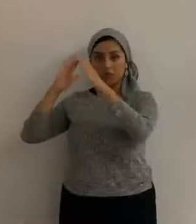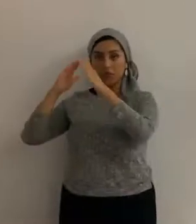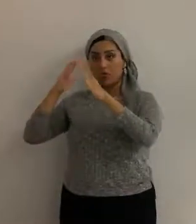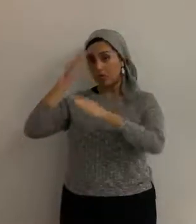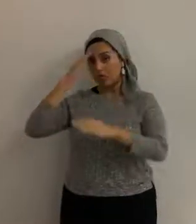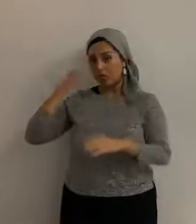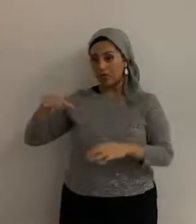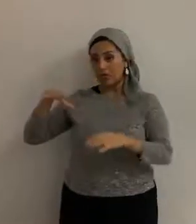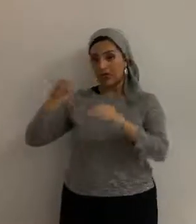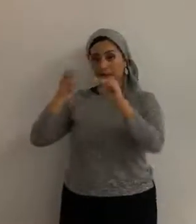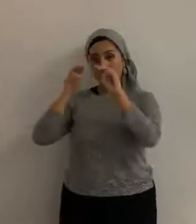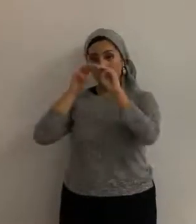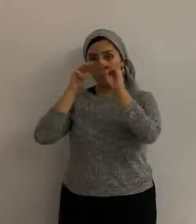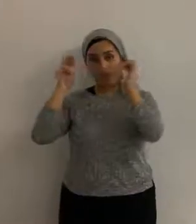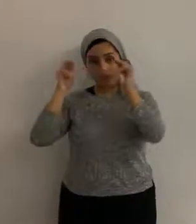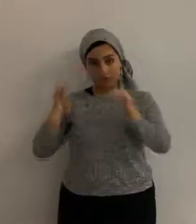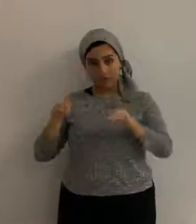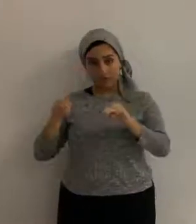museo. Aquí está la